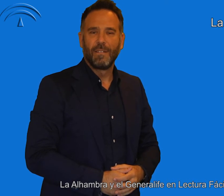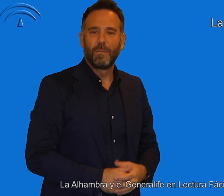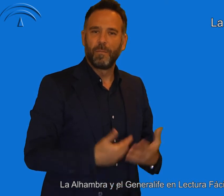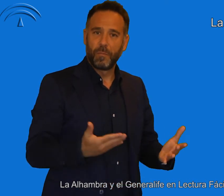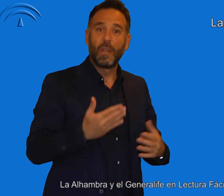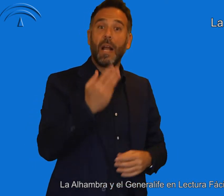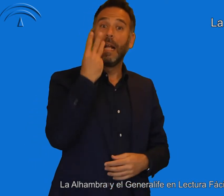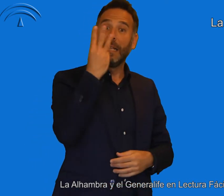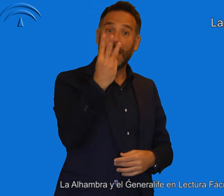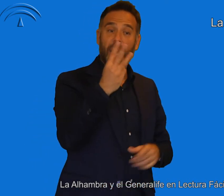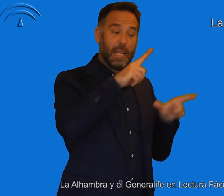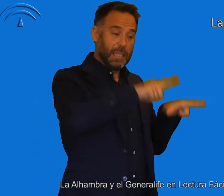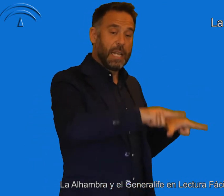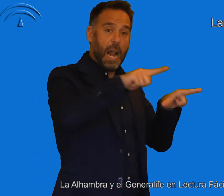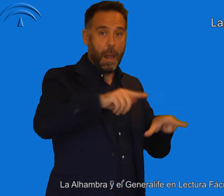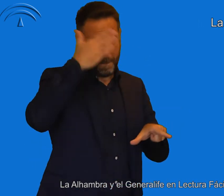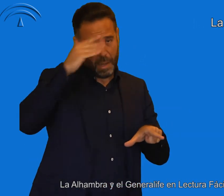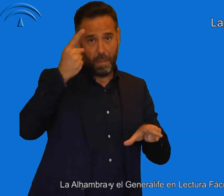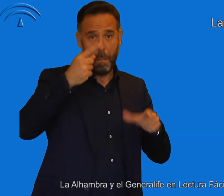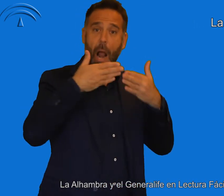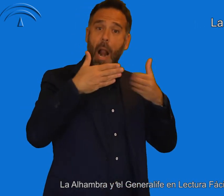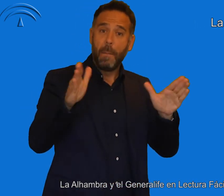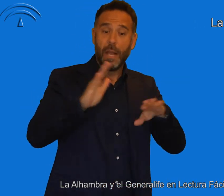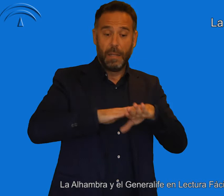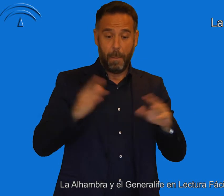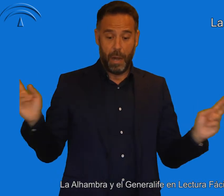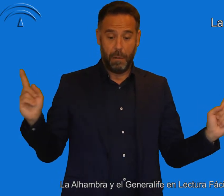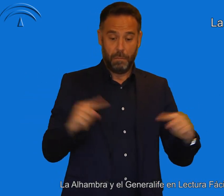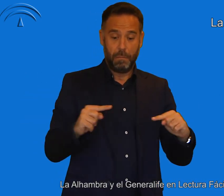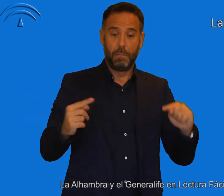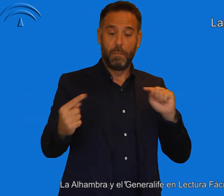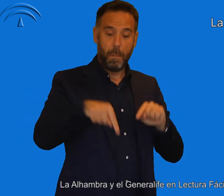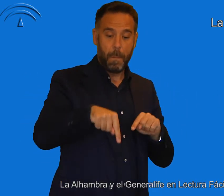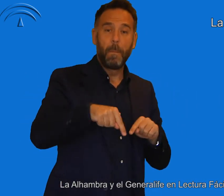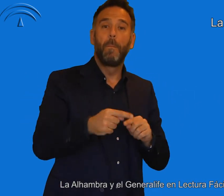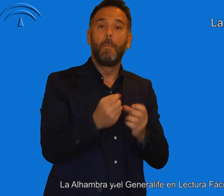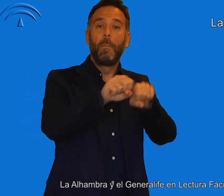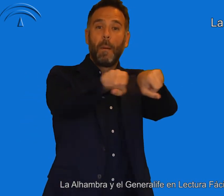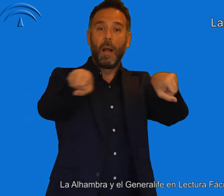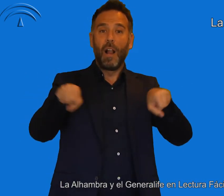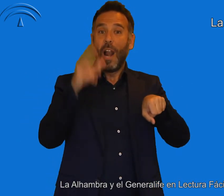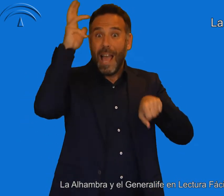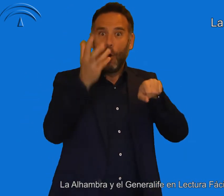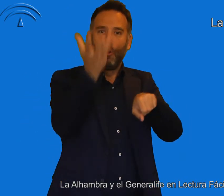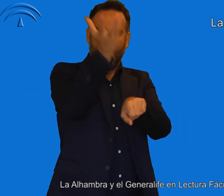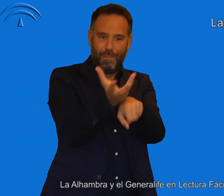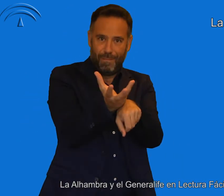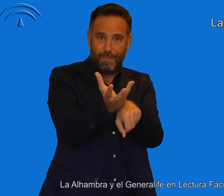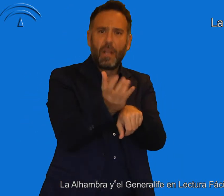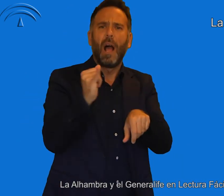Hay 3 alcobas principales, abiertas hacia el patio de los leones. Tienen unas pinturas en el techo muy diferentes a